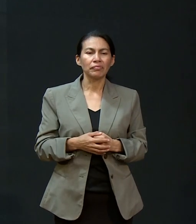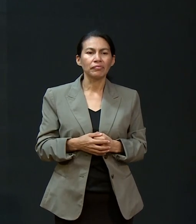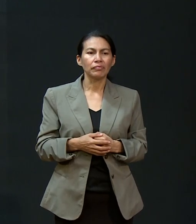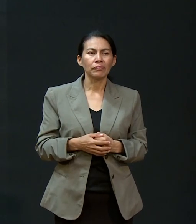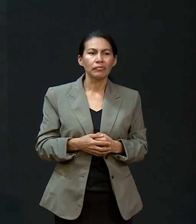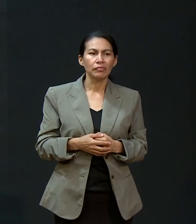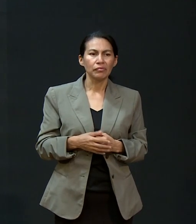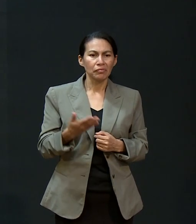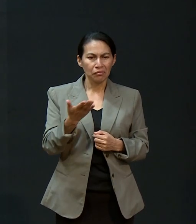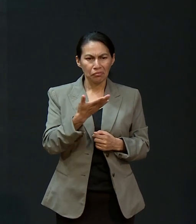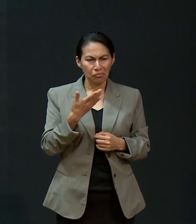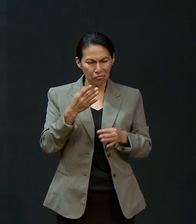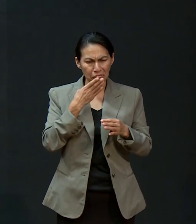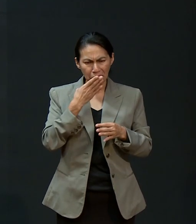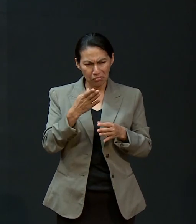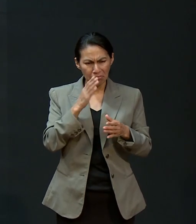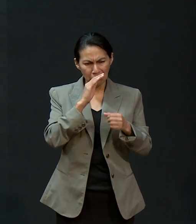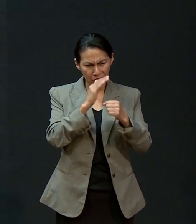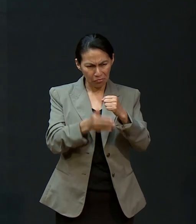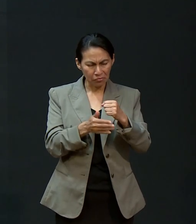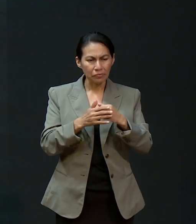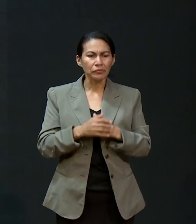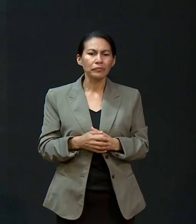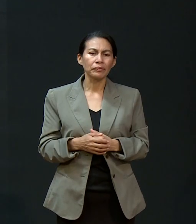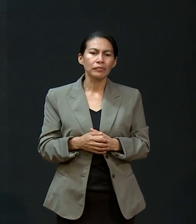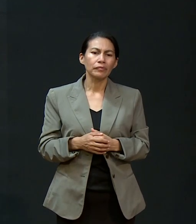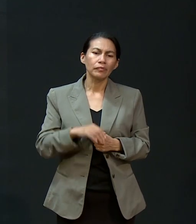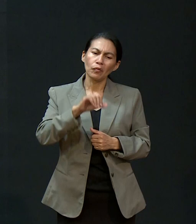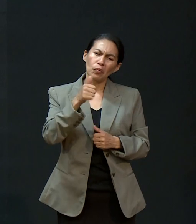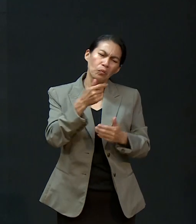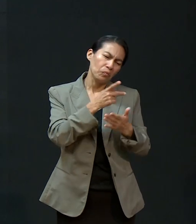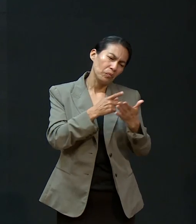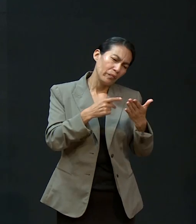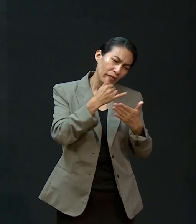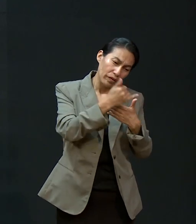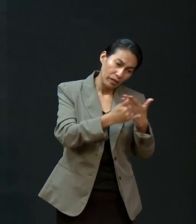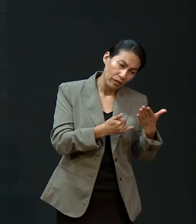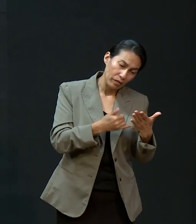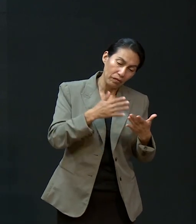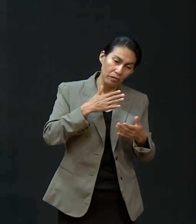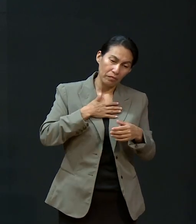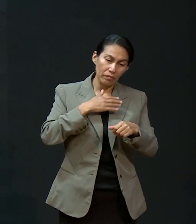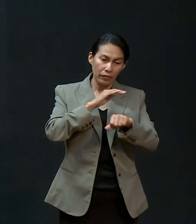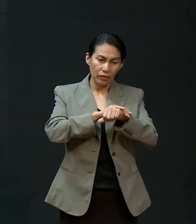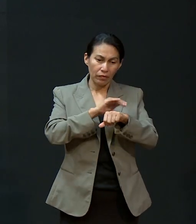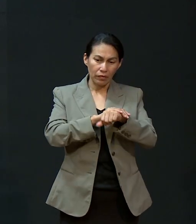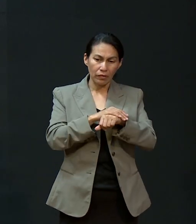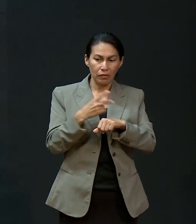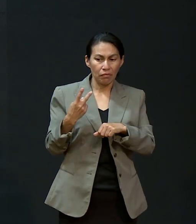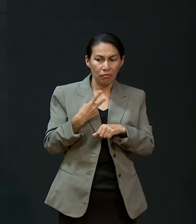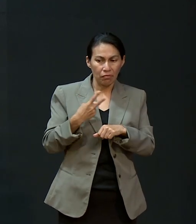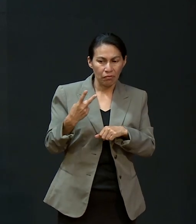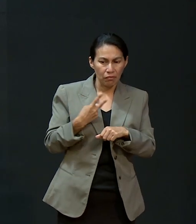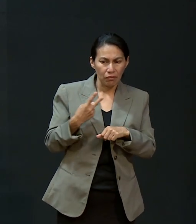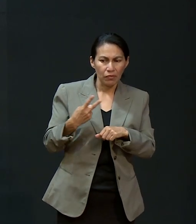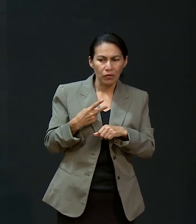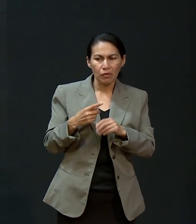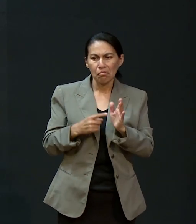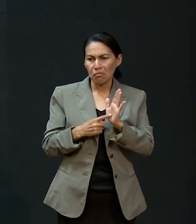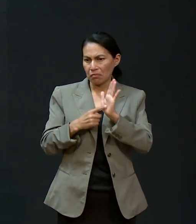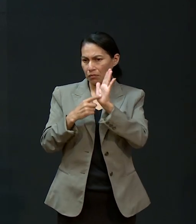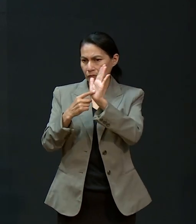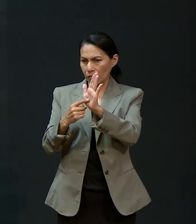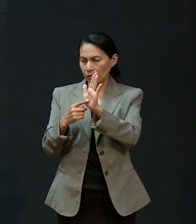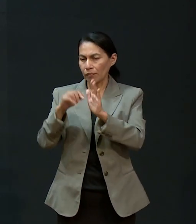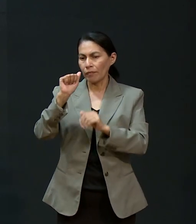equipazo y se logró, se logró concluir. Y un proyecto que estábamos trabajando una amiga mía y